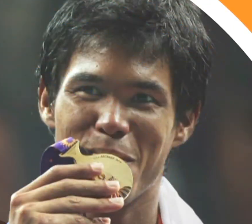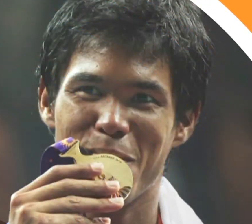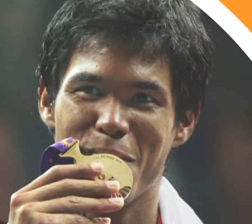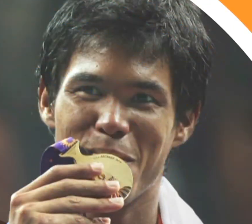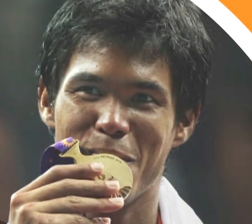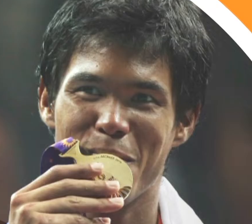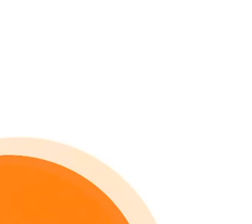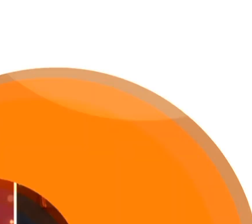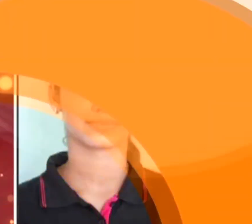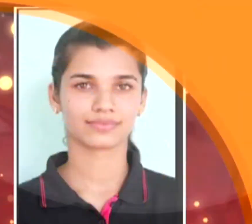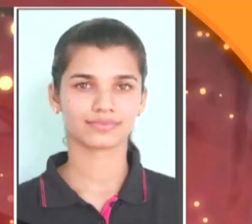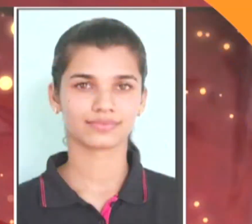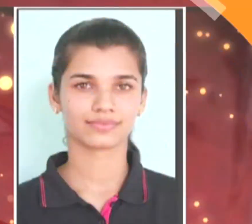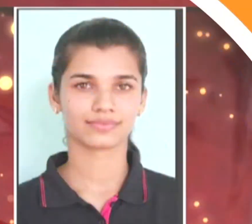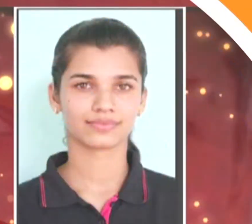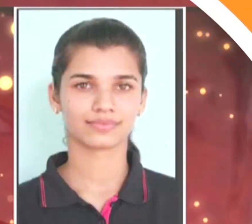स्वयं बने, हम